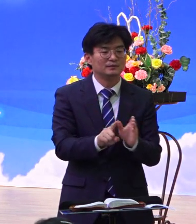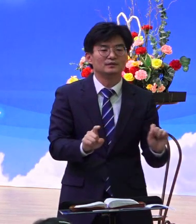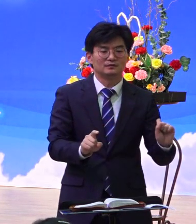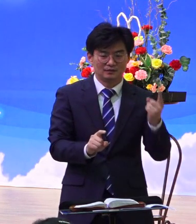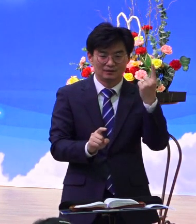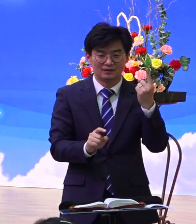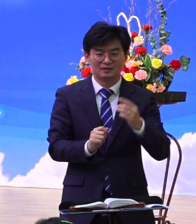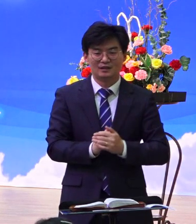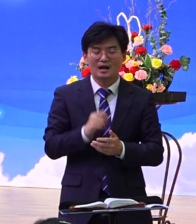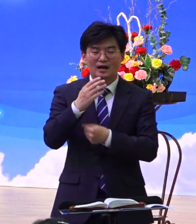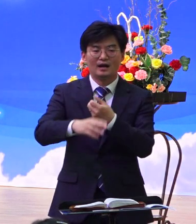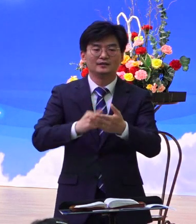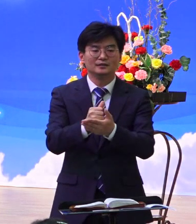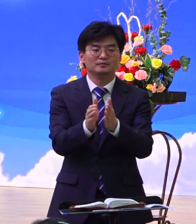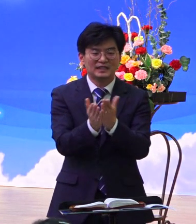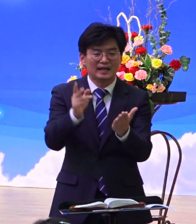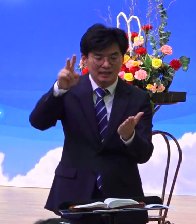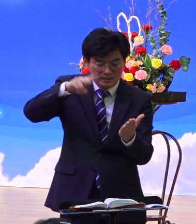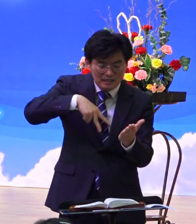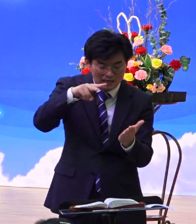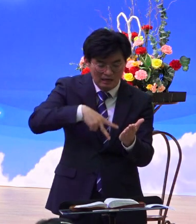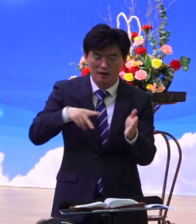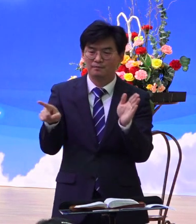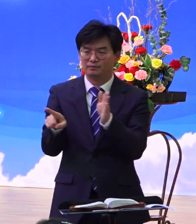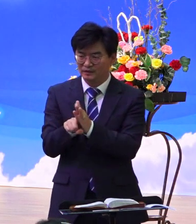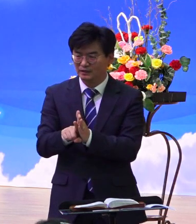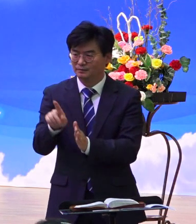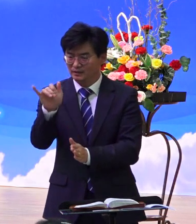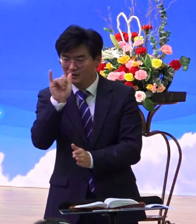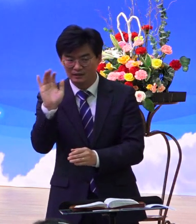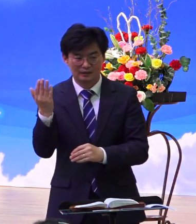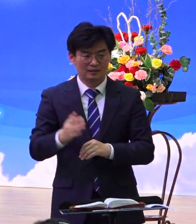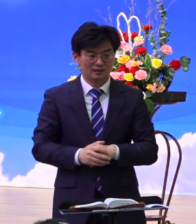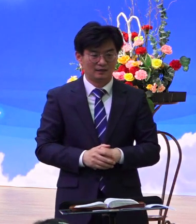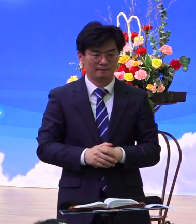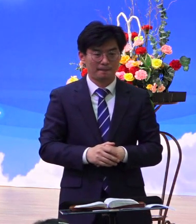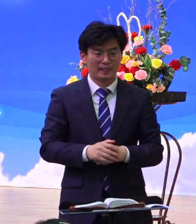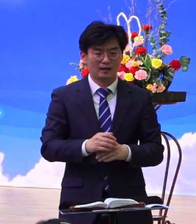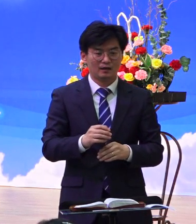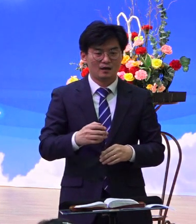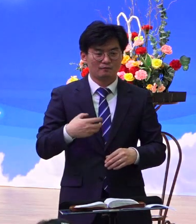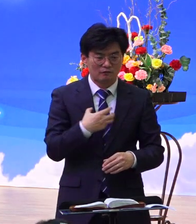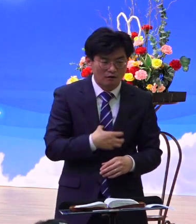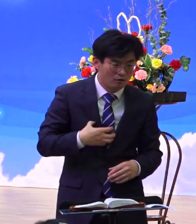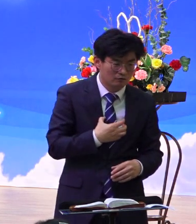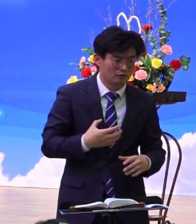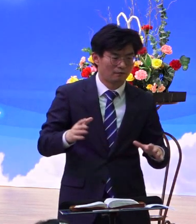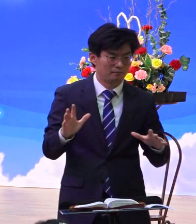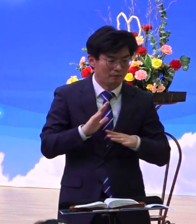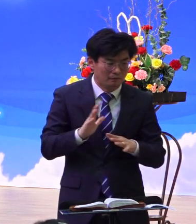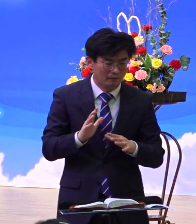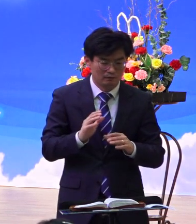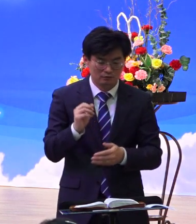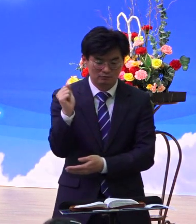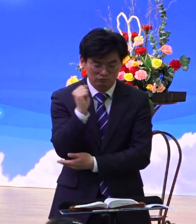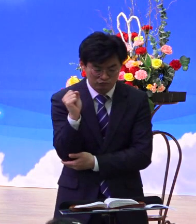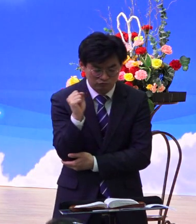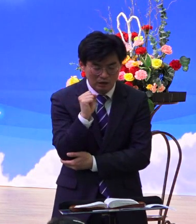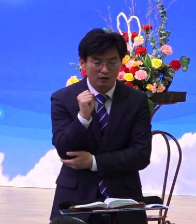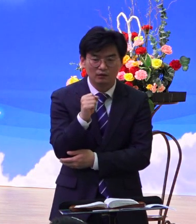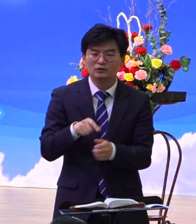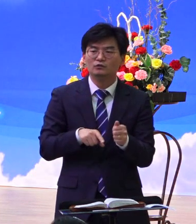것입니다. 그렇기 때문에 우리들이 흔들릴 때는 왜 흔들리는가? 그리스도인들이 흔들릴